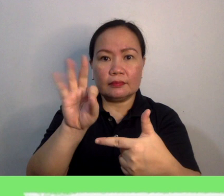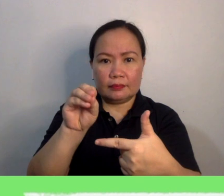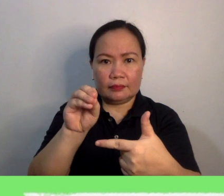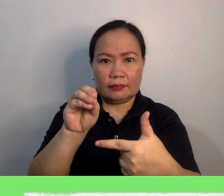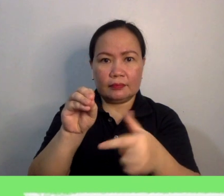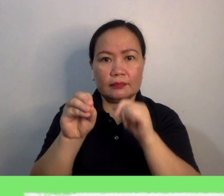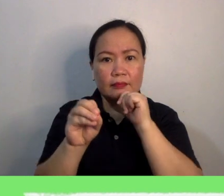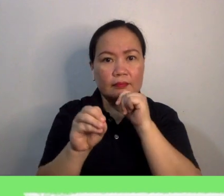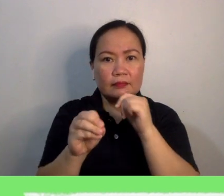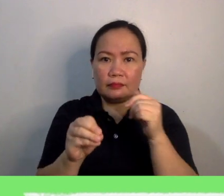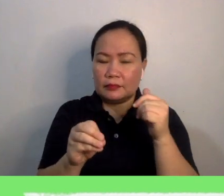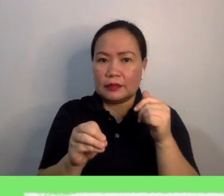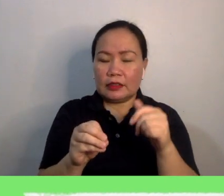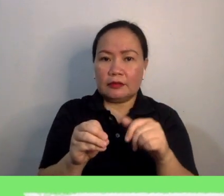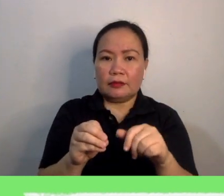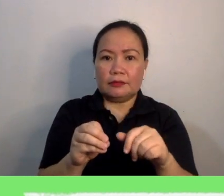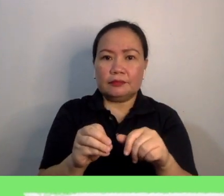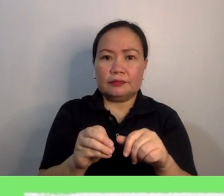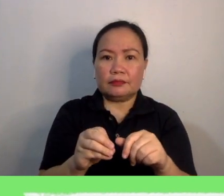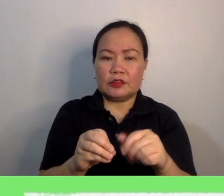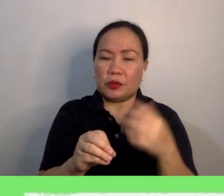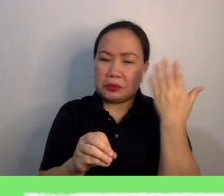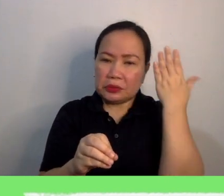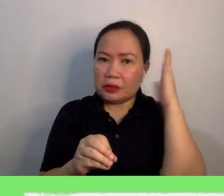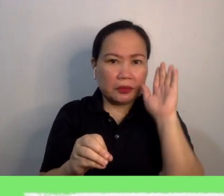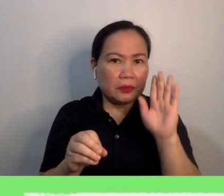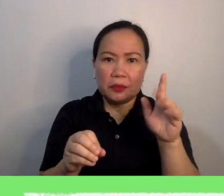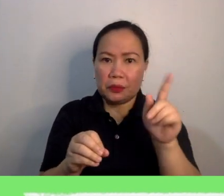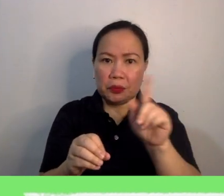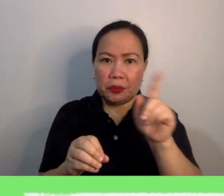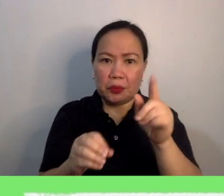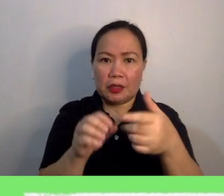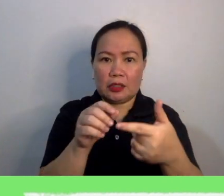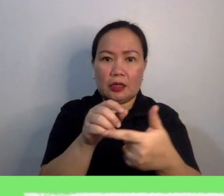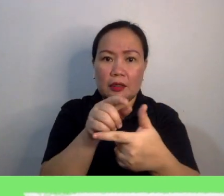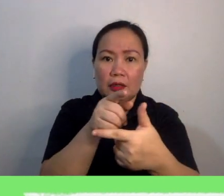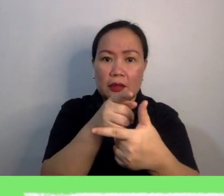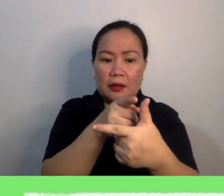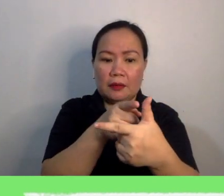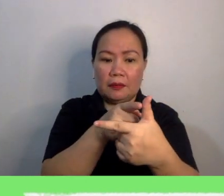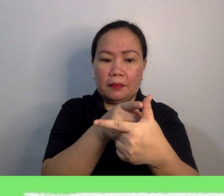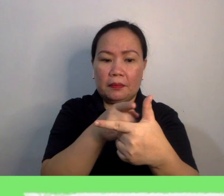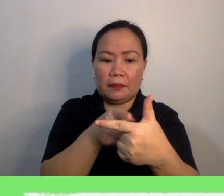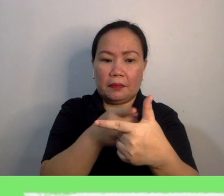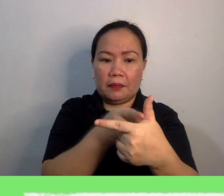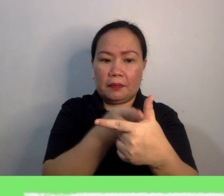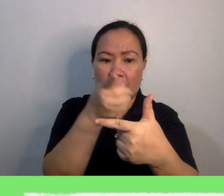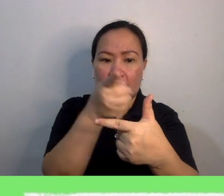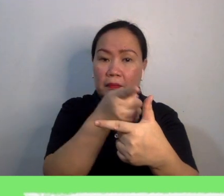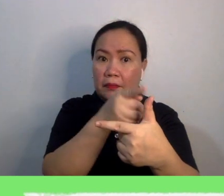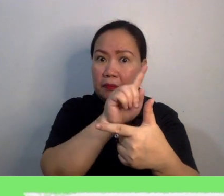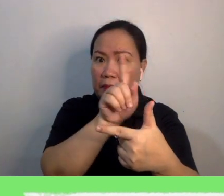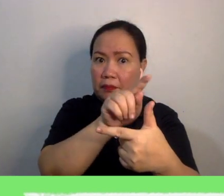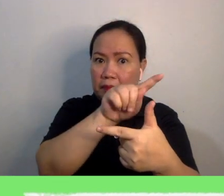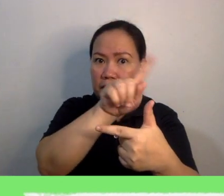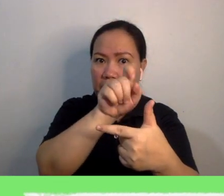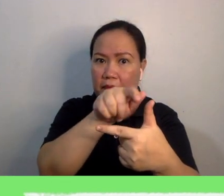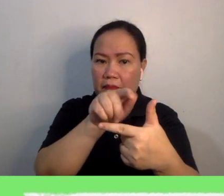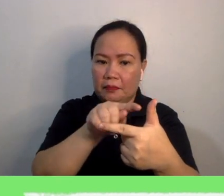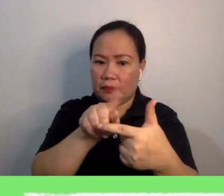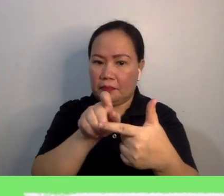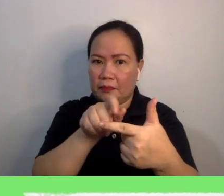Yun nga lang, hindi natin alam kung anong measure nito at anong measure nito. Basta ang importante